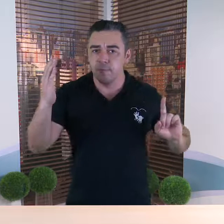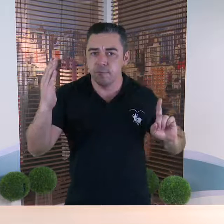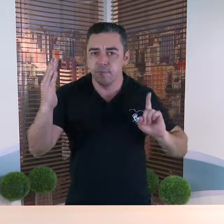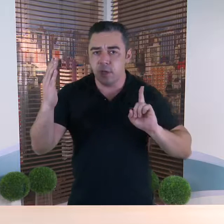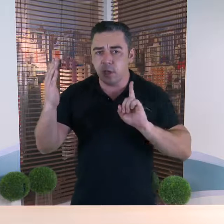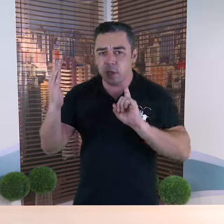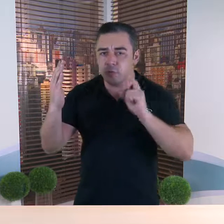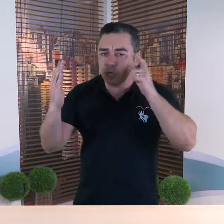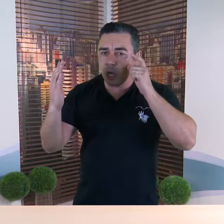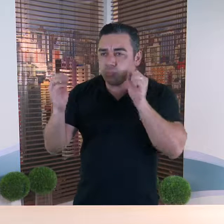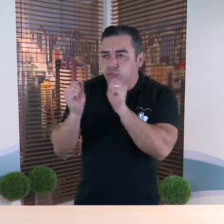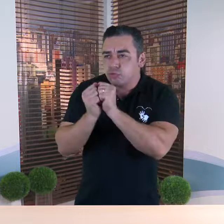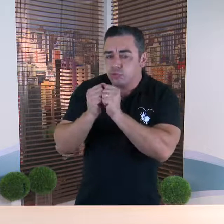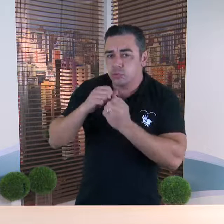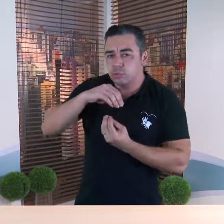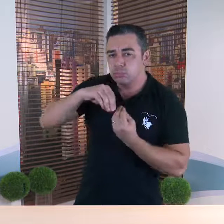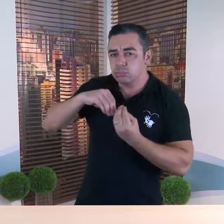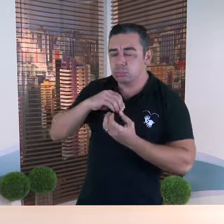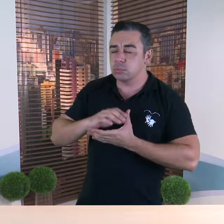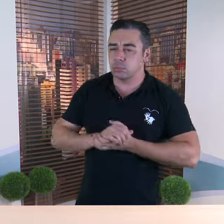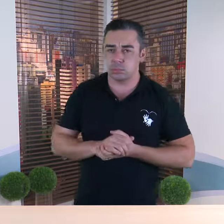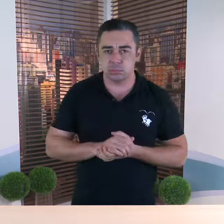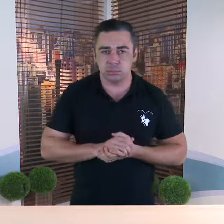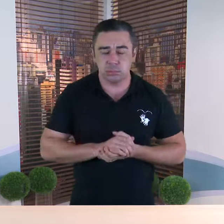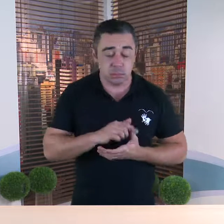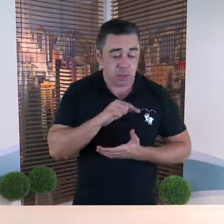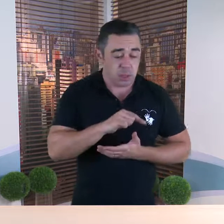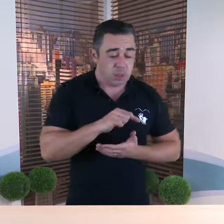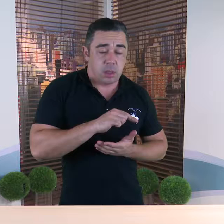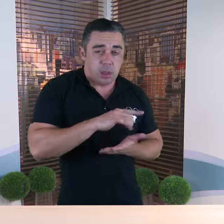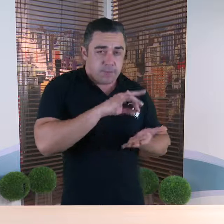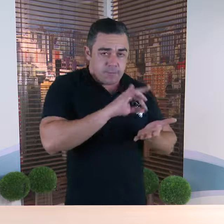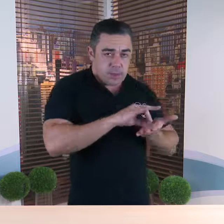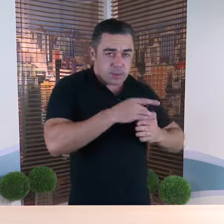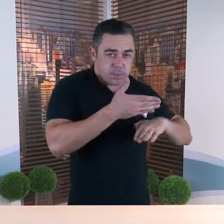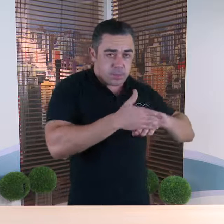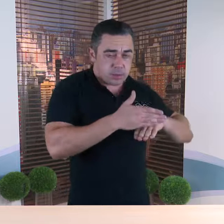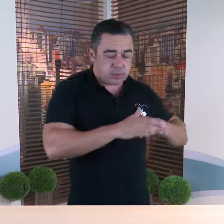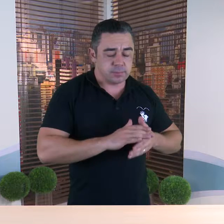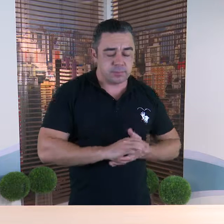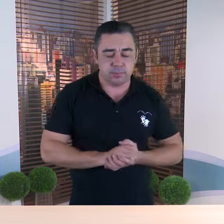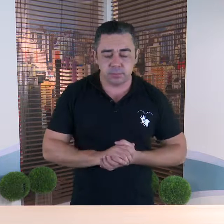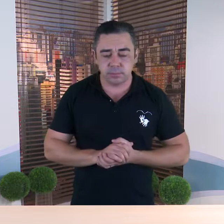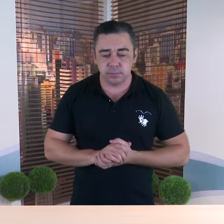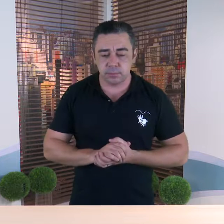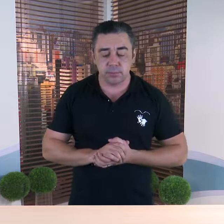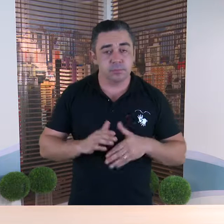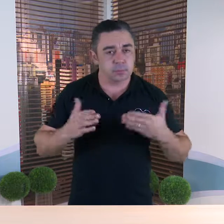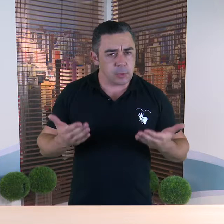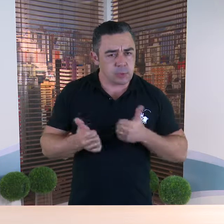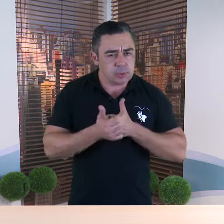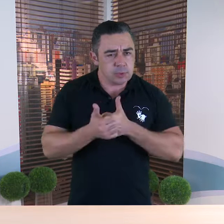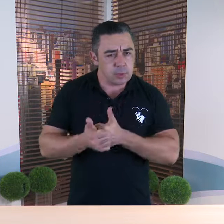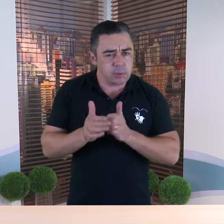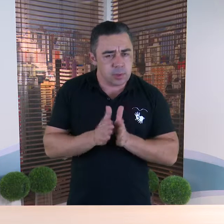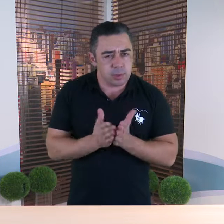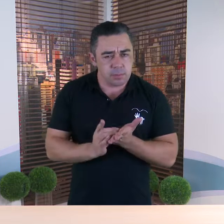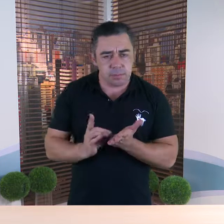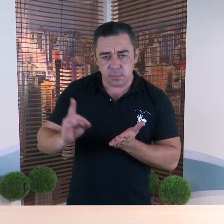veio também Satanás entre eles. A verdade prática diz o seguinte: segundo as